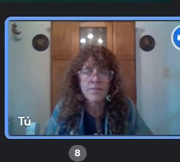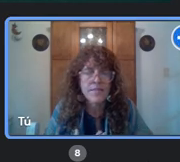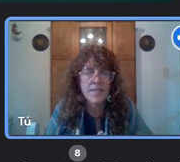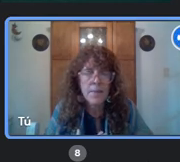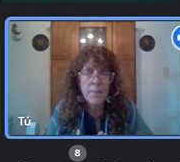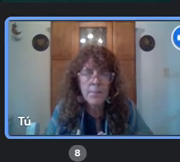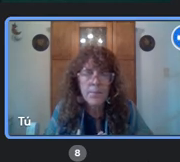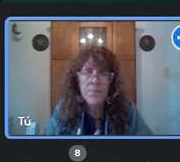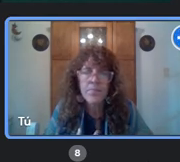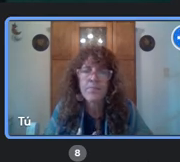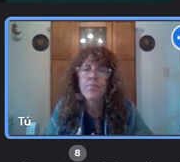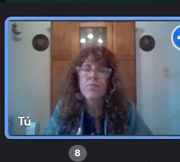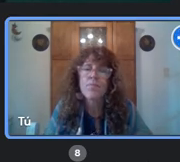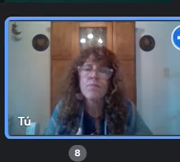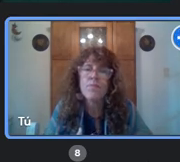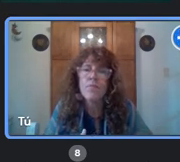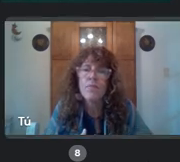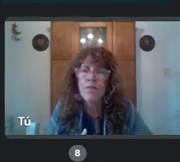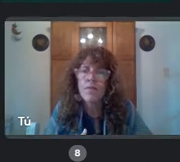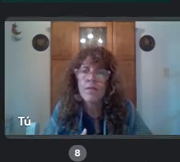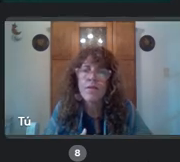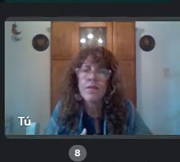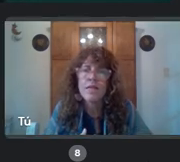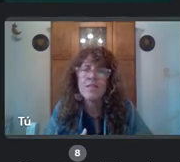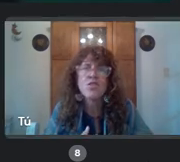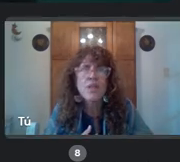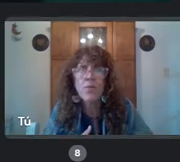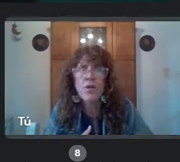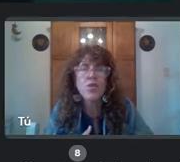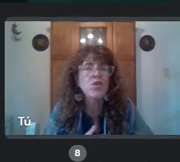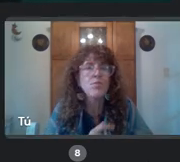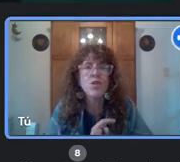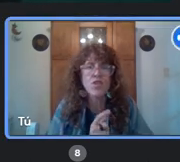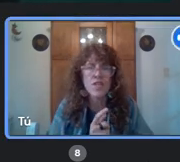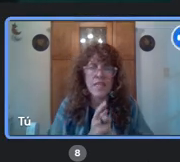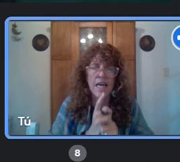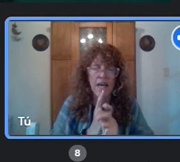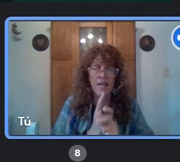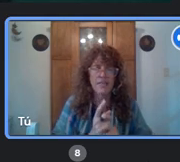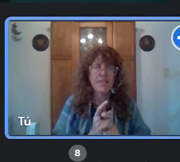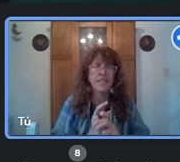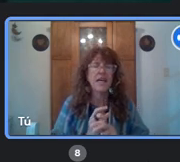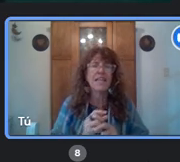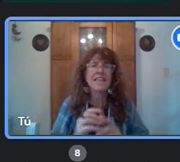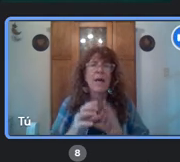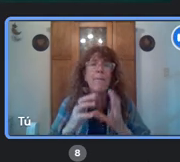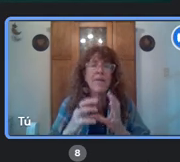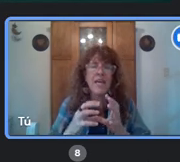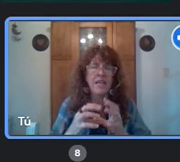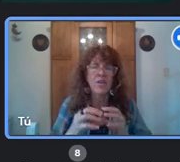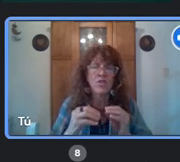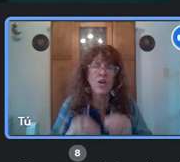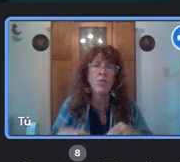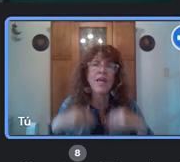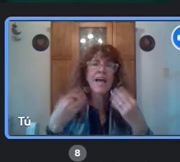¿sí? Tan bueno como. No tan bueno como no sería, sería también, o sea, como que